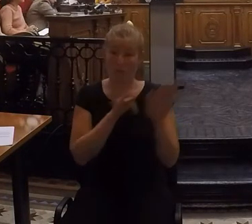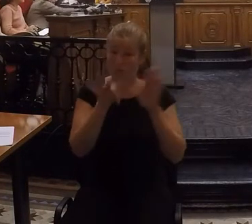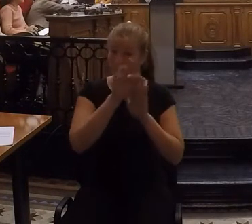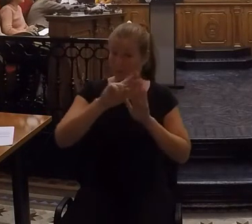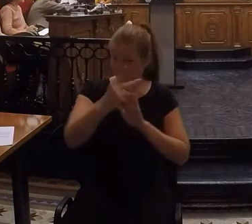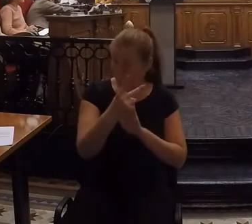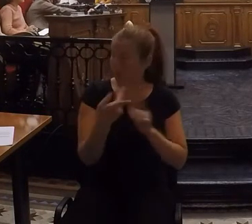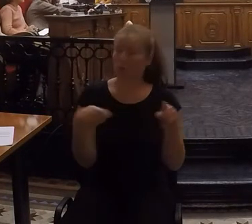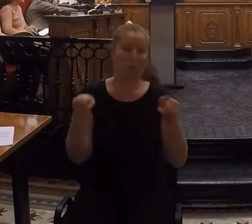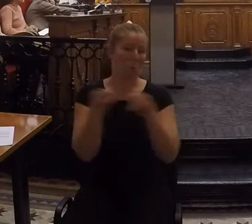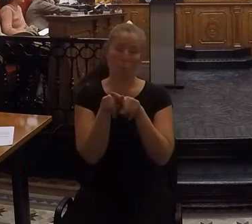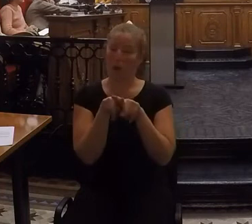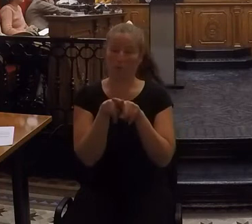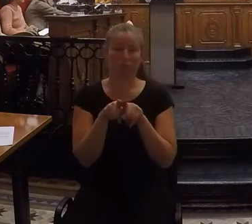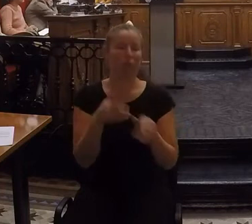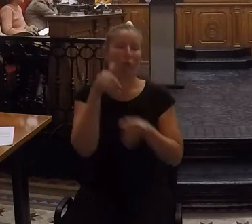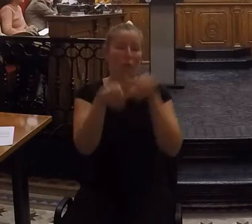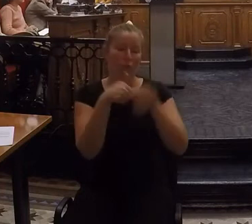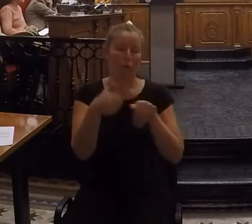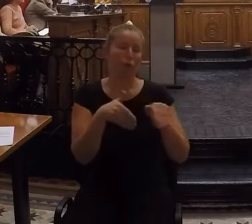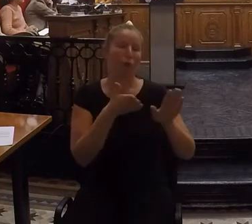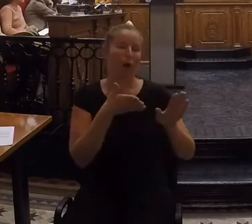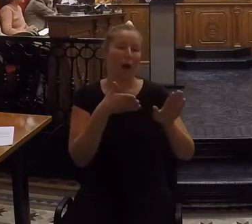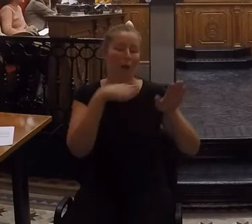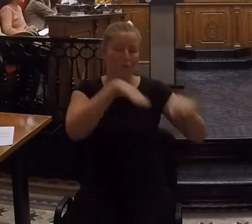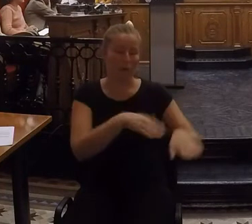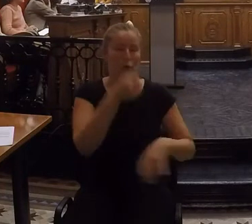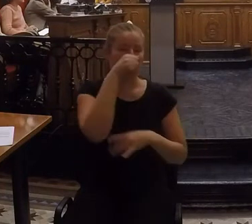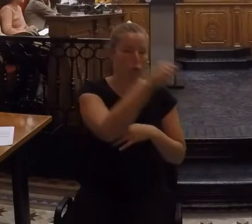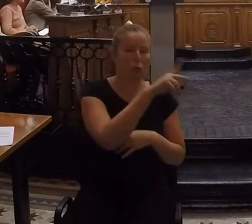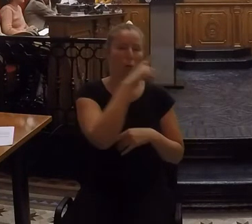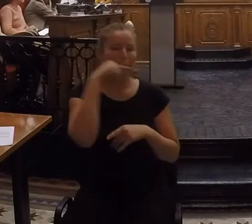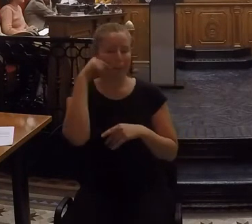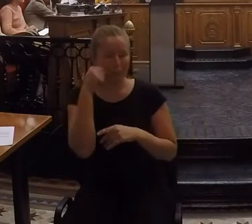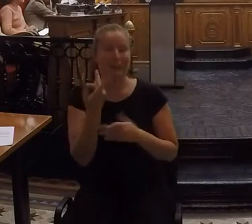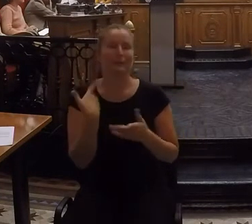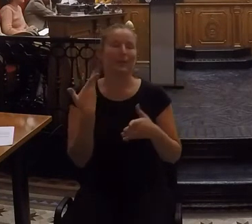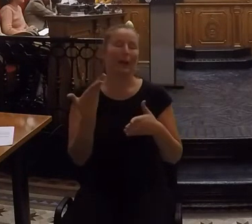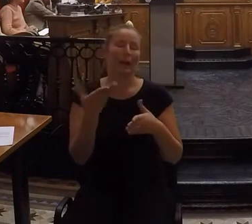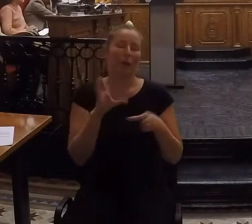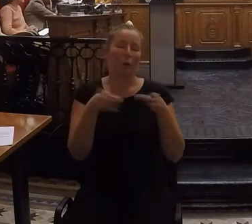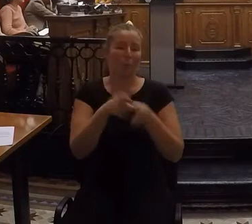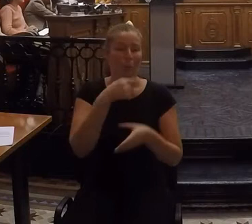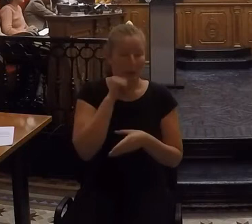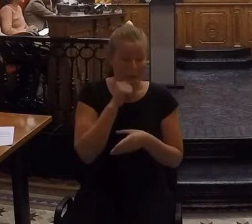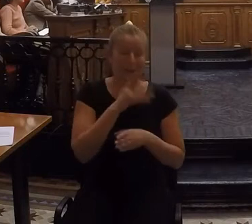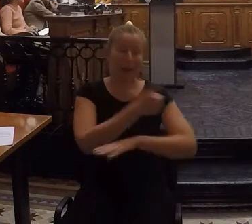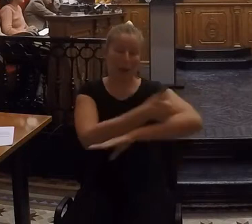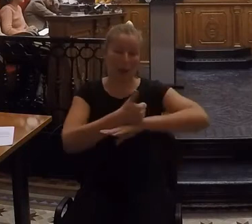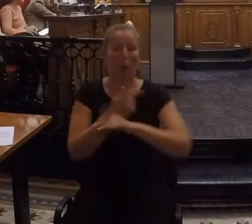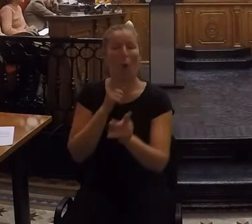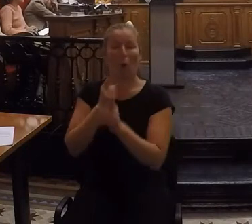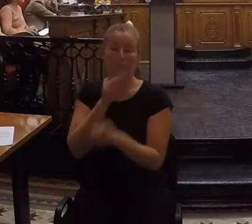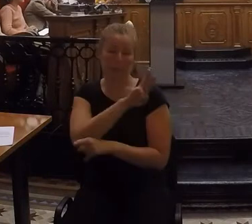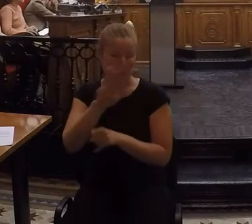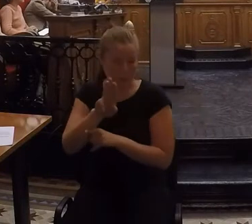que el anterior expediente, con el voto favorable del Grupo Municipal Socialista, Compromís, Partido de Elche y Ciudadanos, el voto en contra del Partido